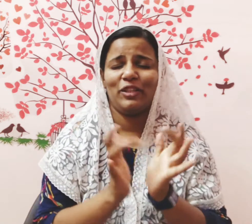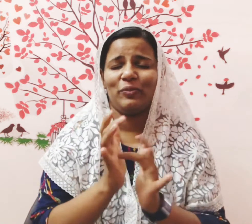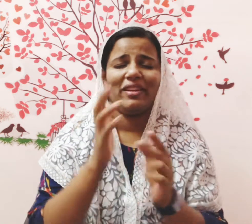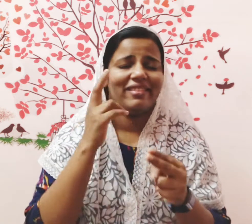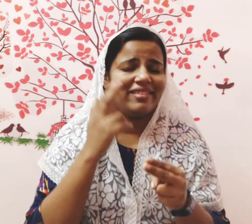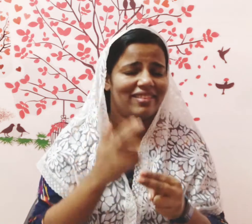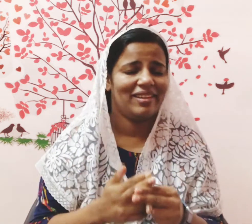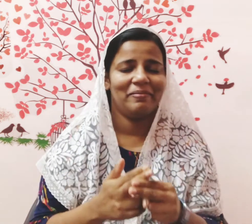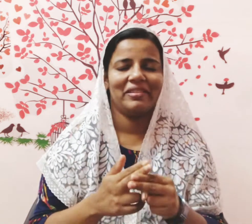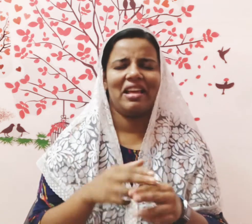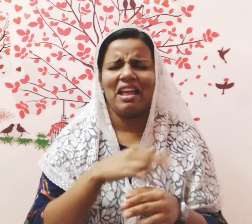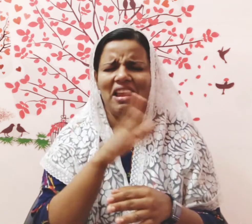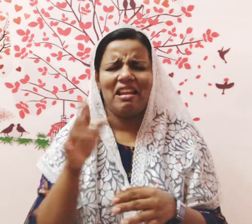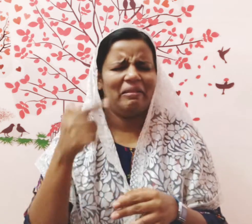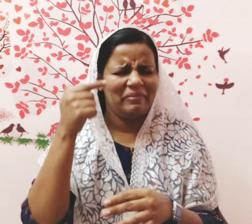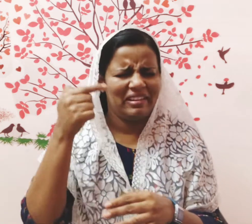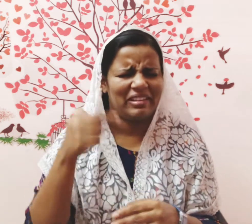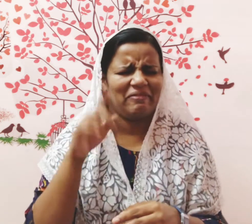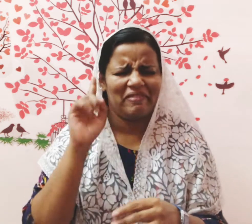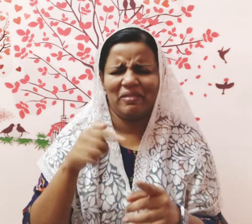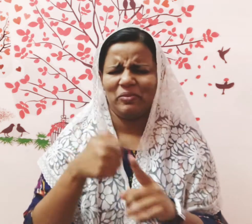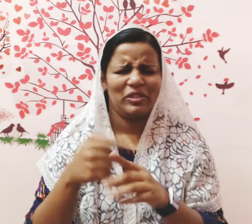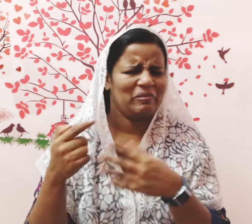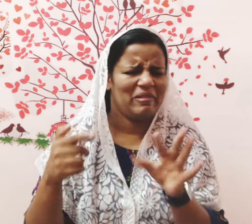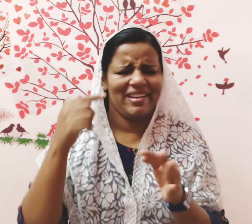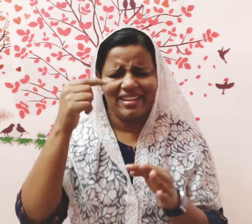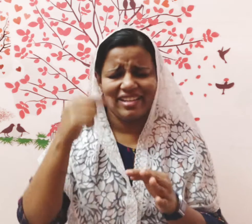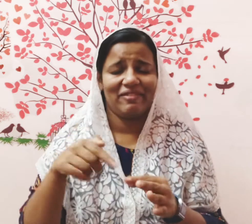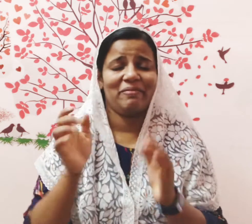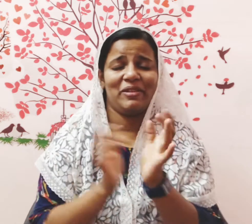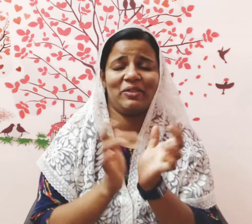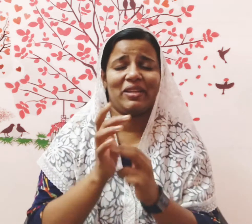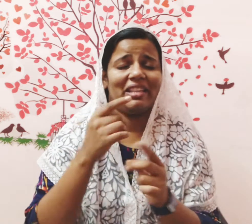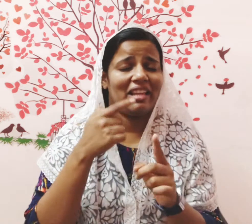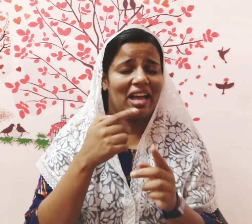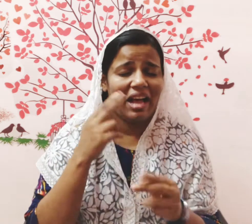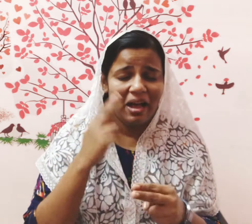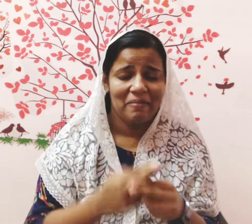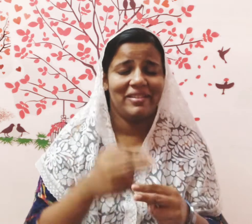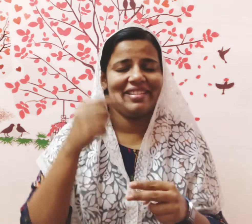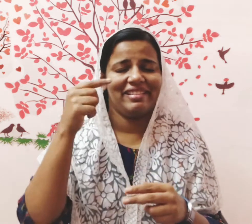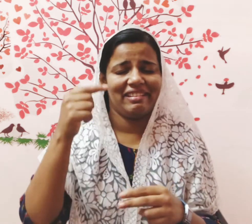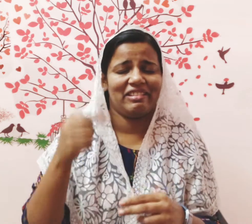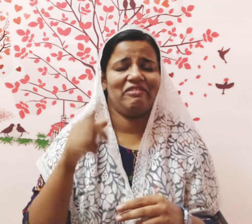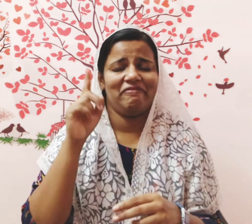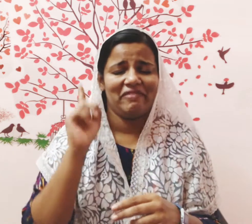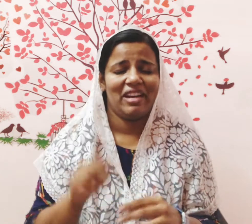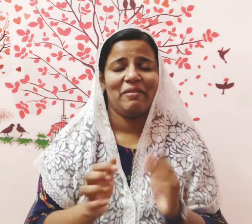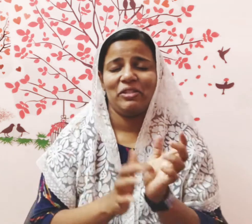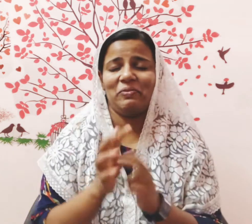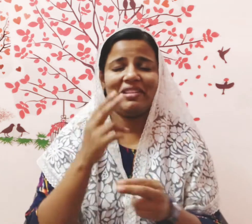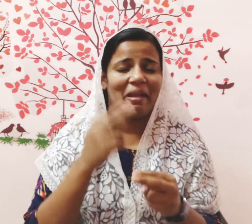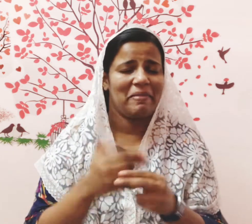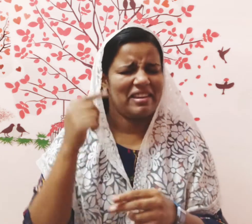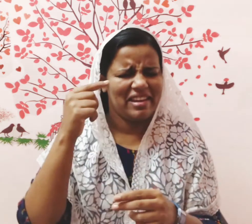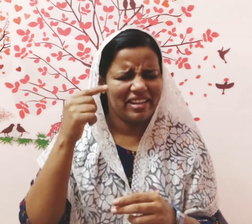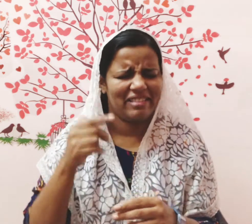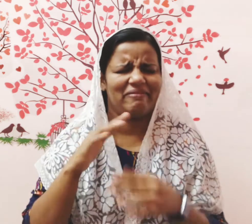യേശുക്രിസ്തുവിൻ്റെ നാമത്തിൽ ആ റിപ്പോർട്ടുകൾ നെഗറ്റീവായി തീരട്ടെ. യേശുവിൻ്റെ നാമത്തിൽ റിപ്പോർട്ടുകൾ നെഗറ്റീവായി തീരട്ടെ. യേശുവിൻ്റെ നാമത്തിൽ